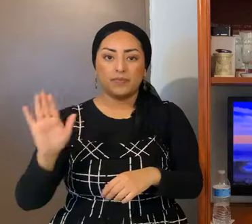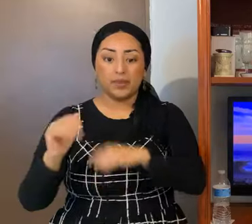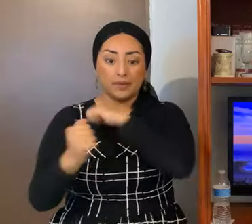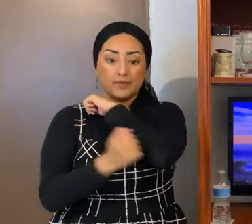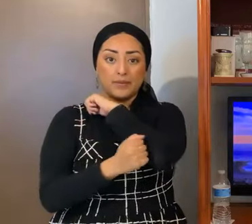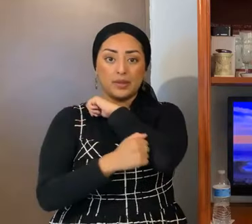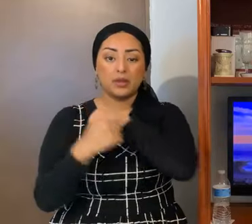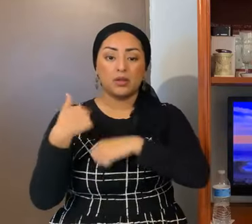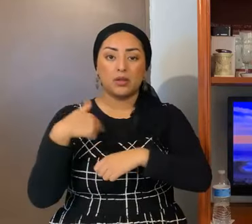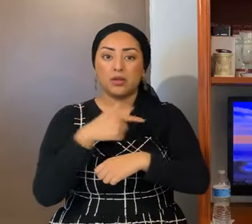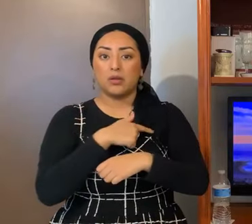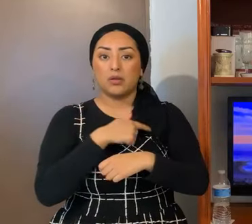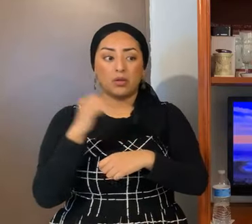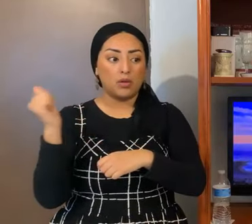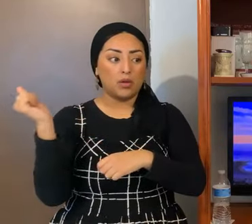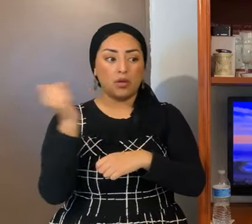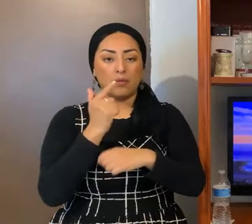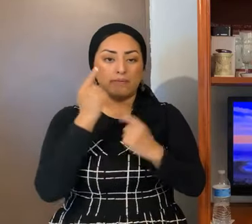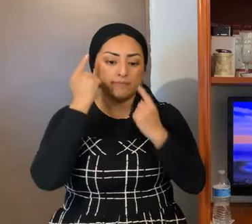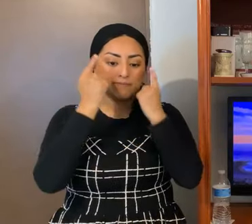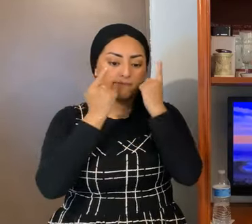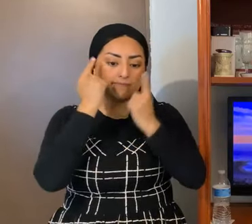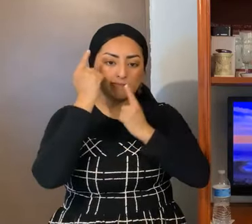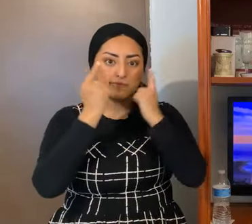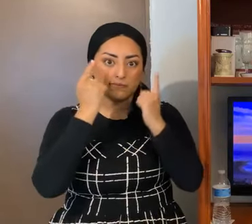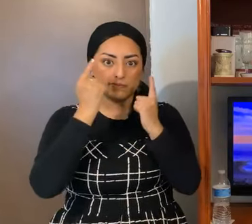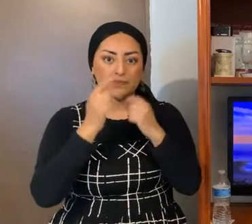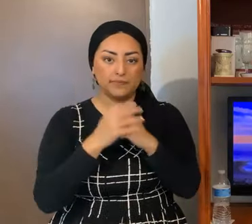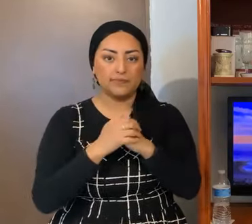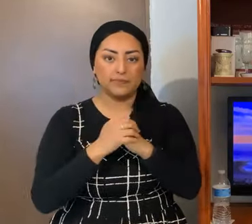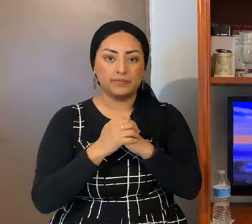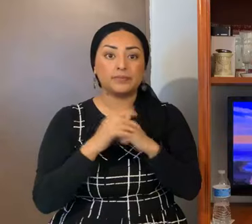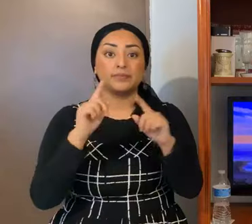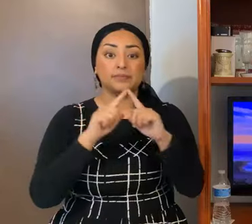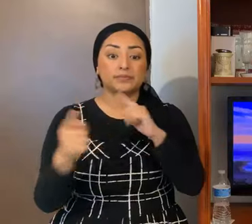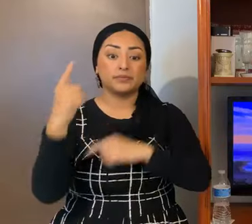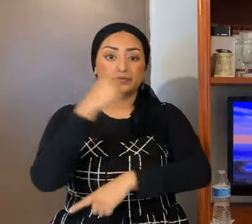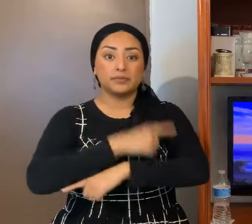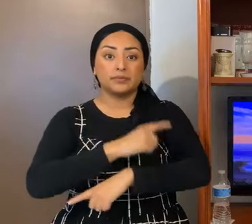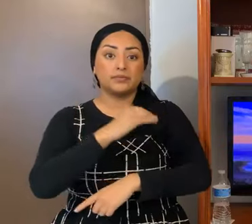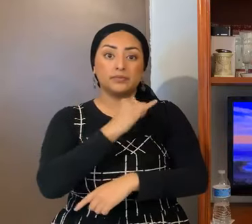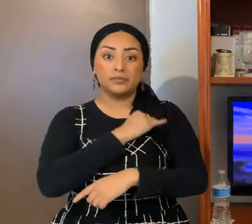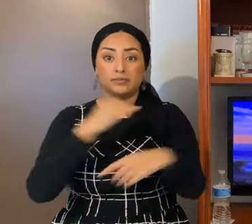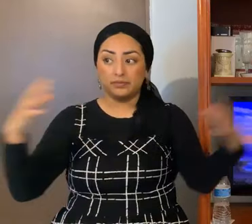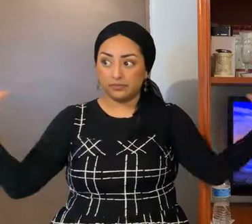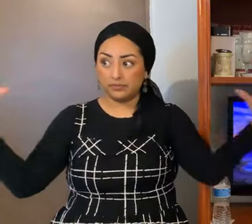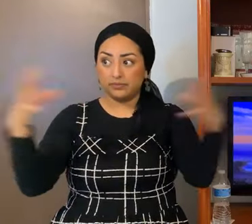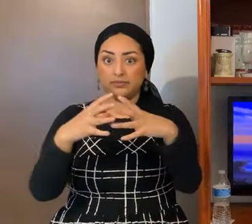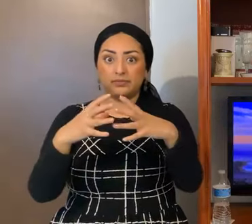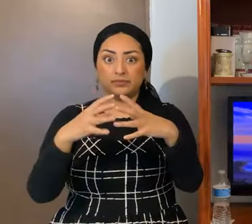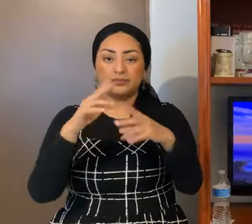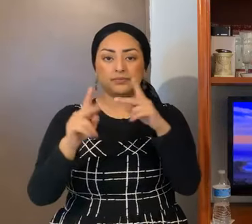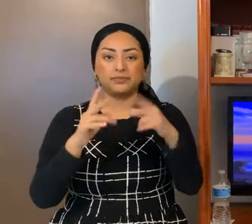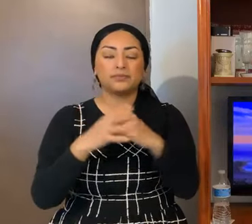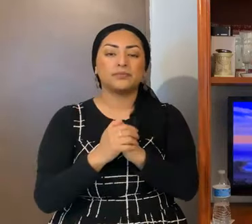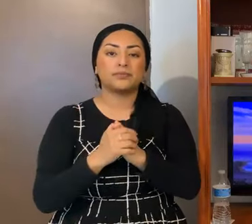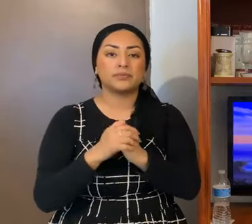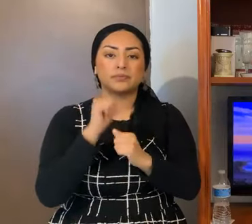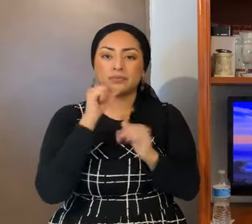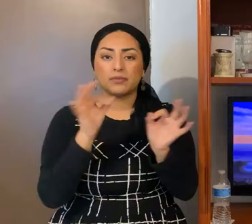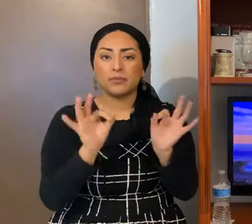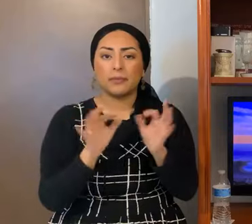Pesaj somos evaluados todos nosotros de manera personal, mientras que en Yom Kippur es como pueblo. No